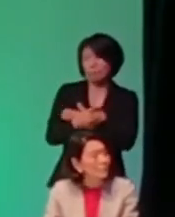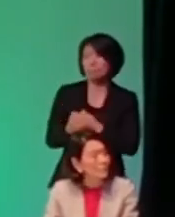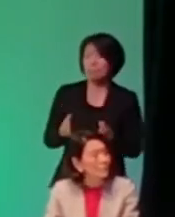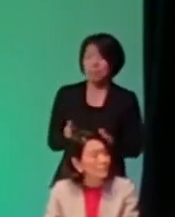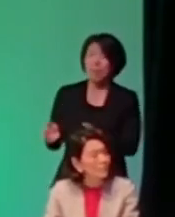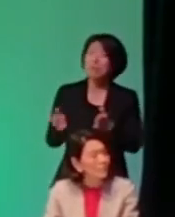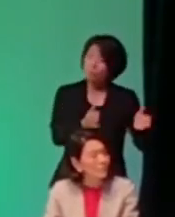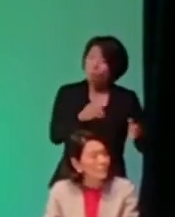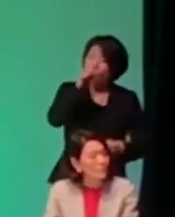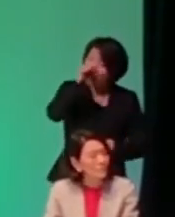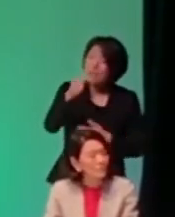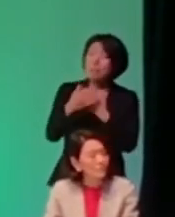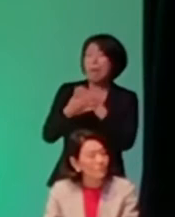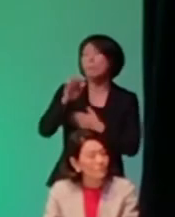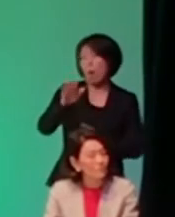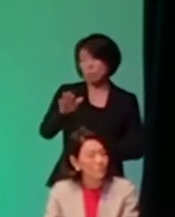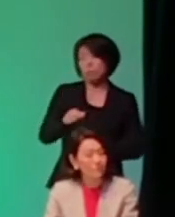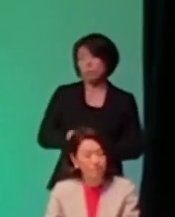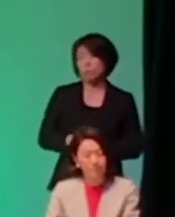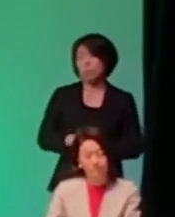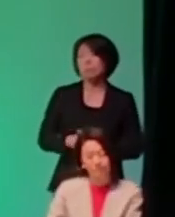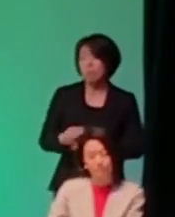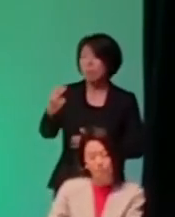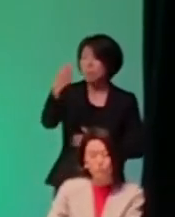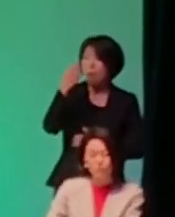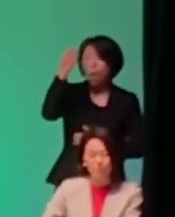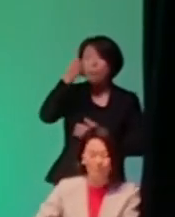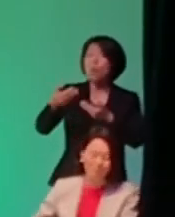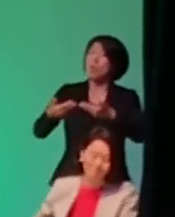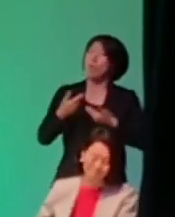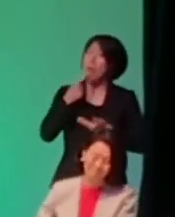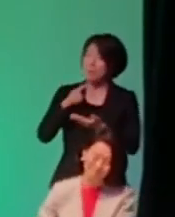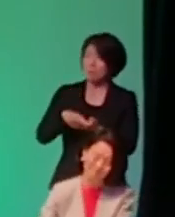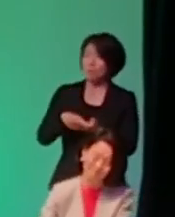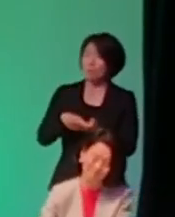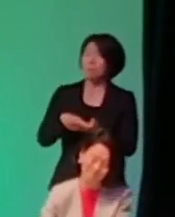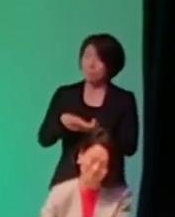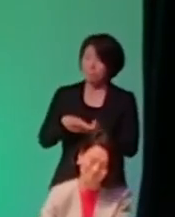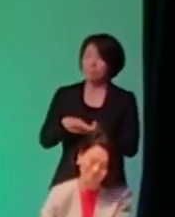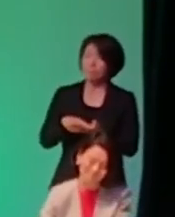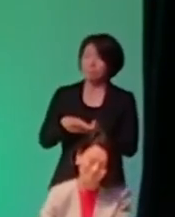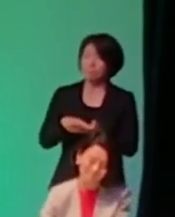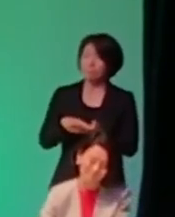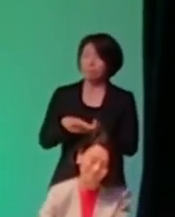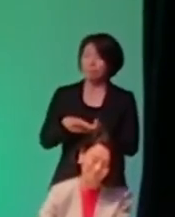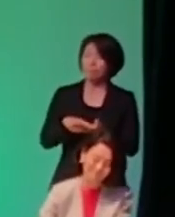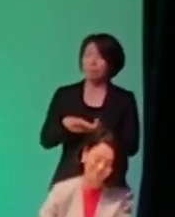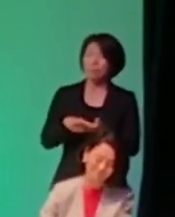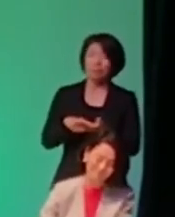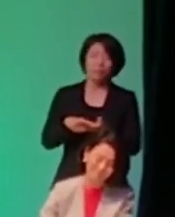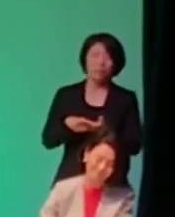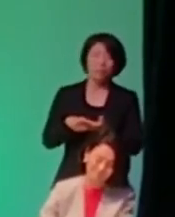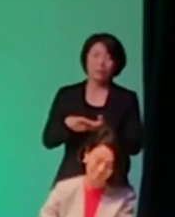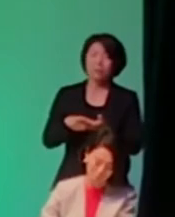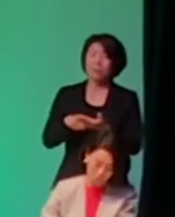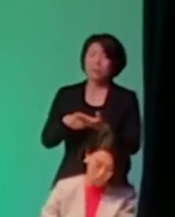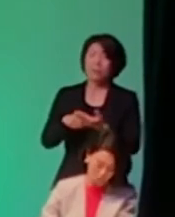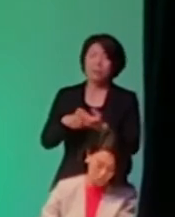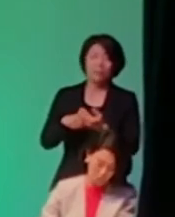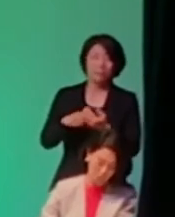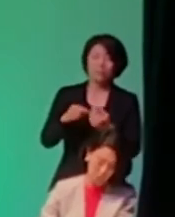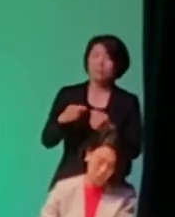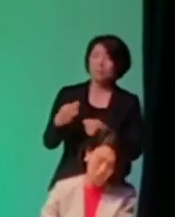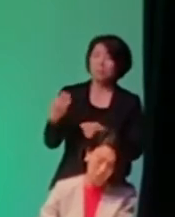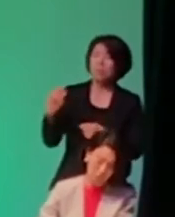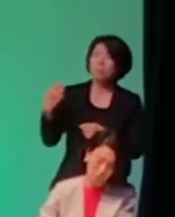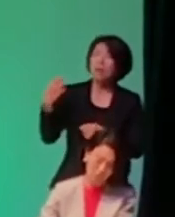ね、いいこともありまして、割とこう覚えてもらいやすいんですね。だから持ち場っていうのはこう 2,3 年でぐるぐ